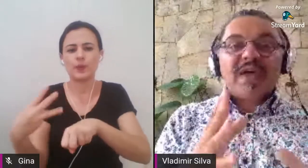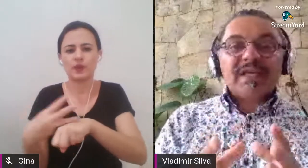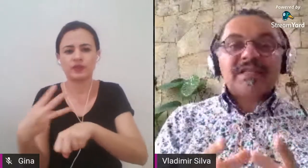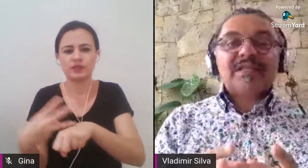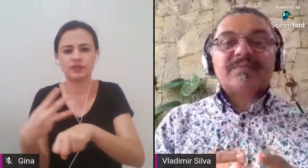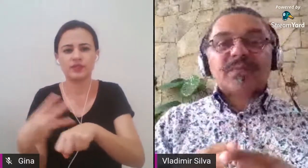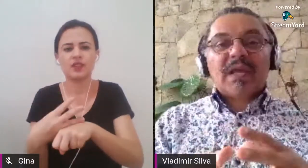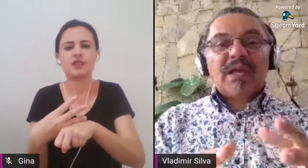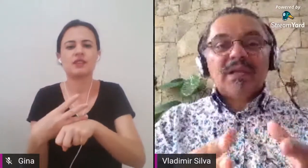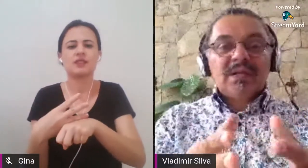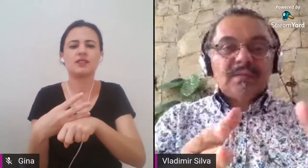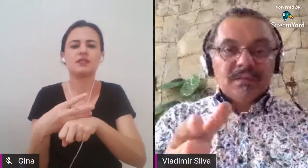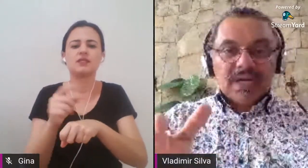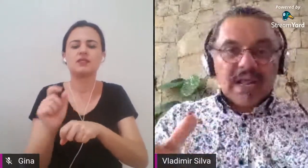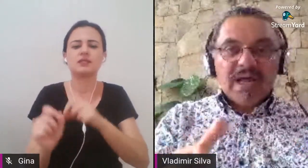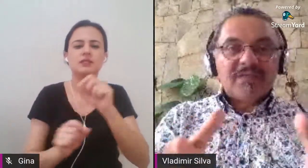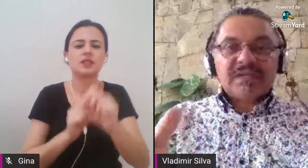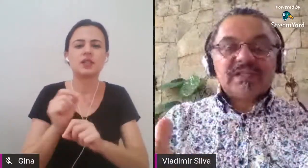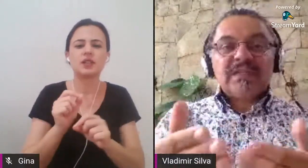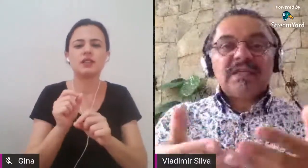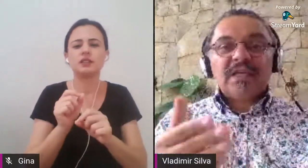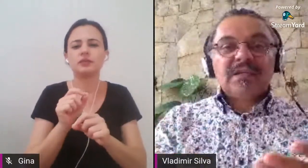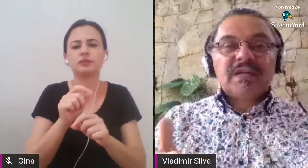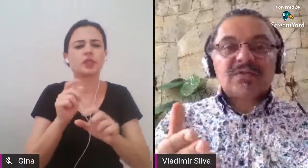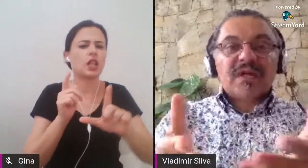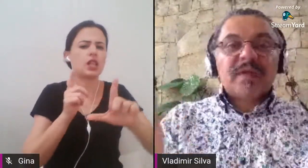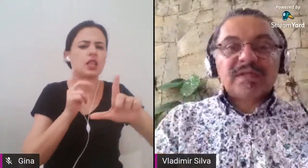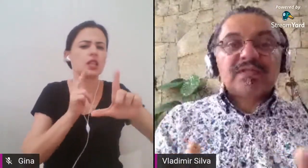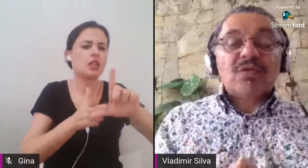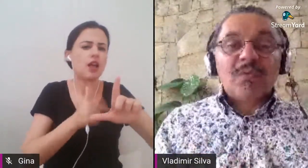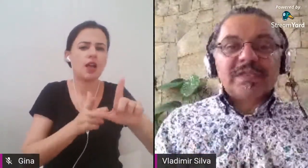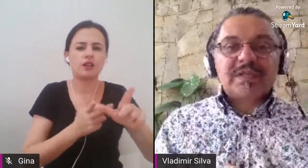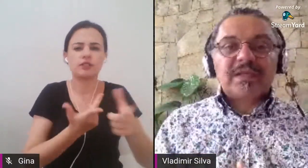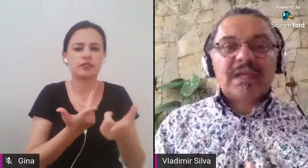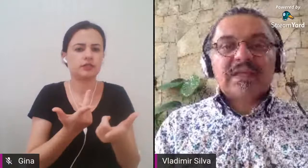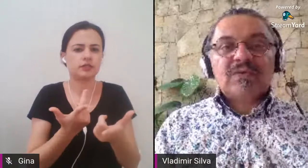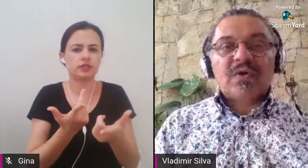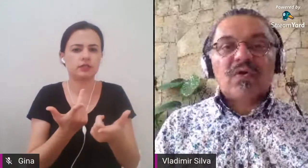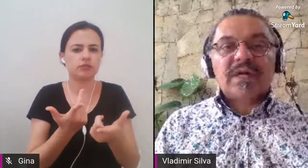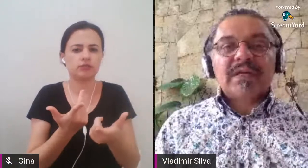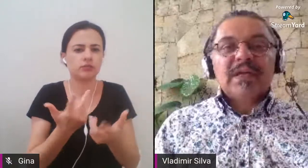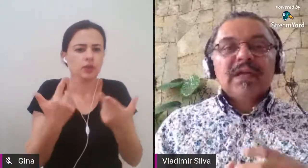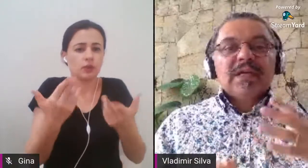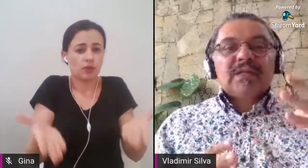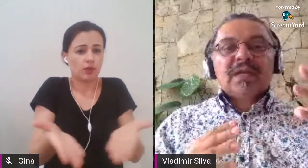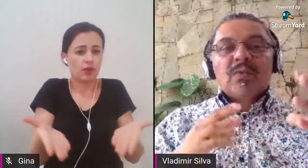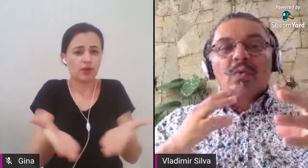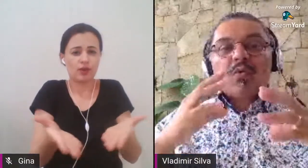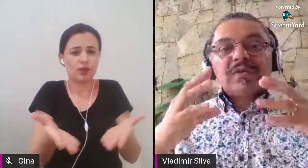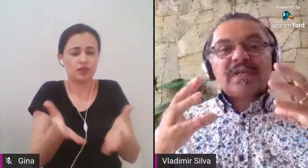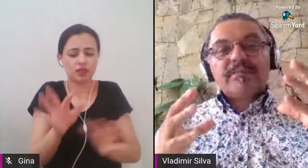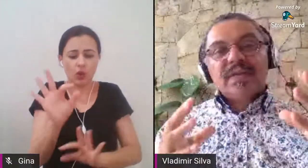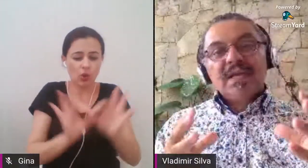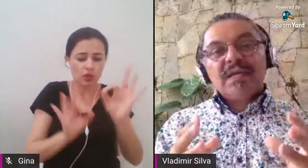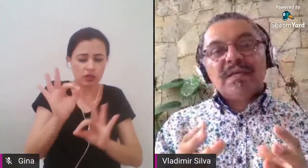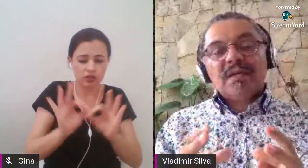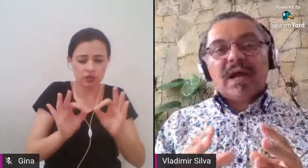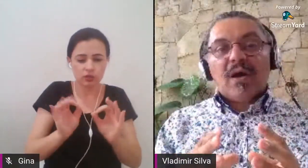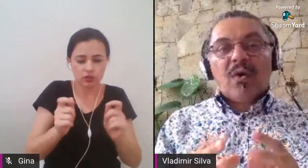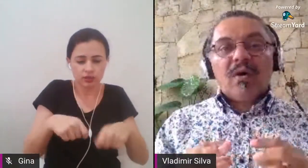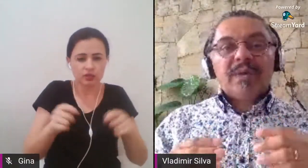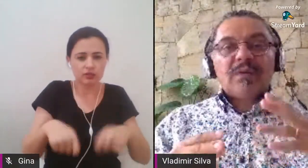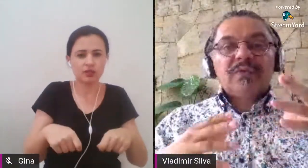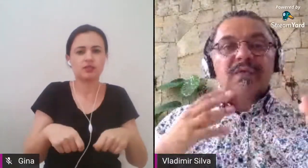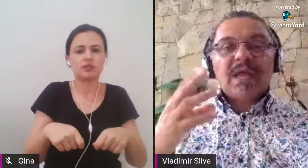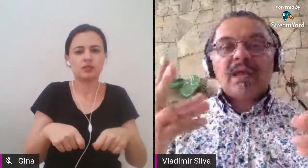de conversas em lives, assim, em direcionamentos, assim como esse que a gente está tendo agora. Então, eu concebi